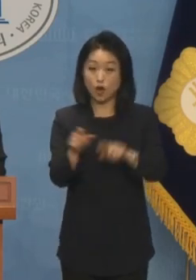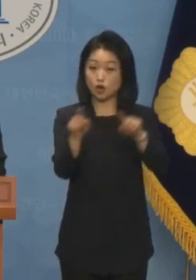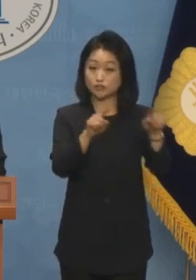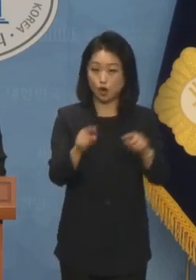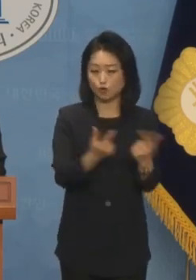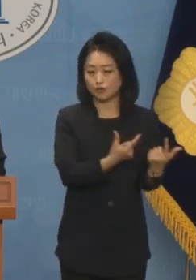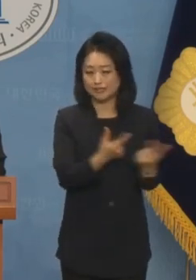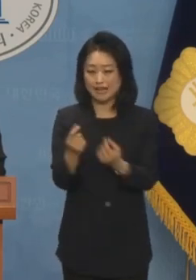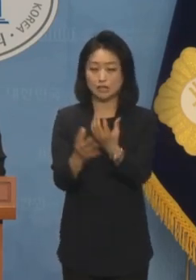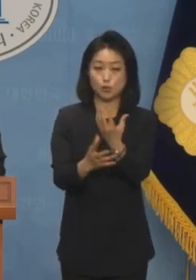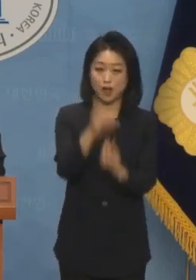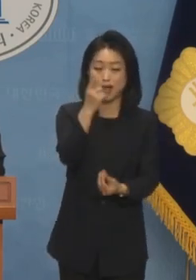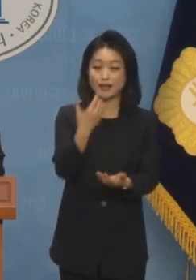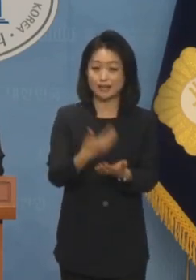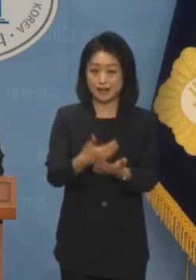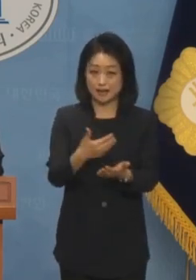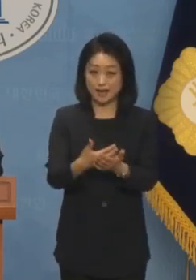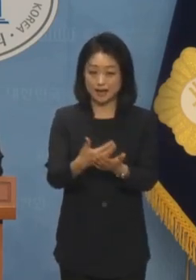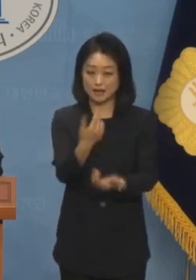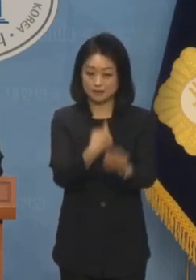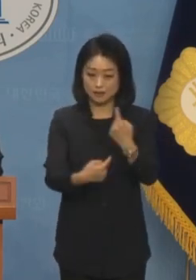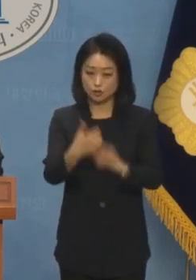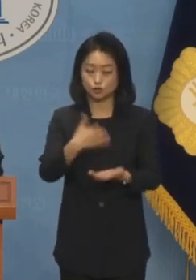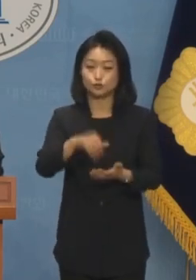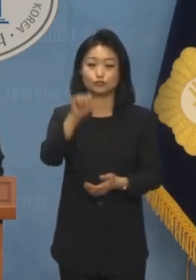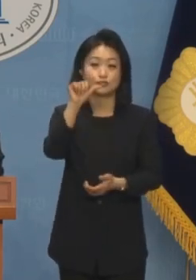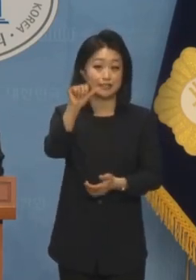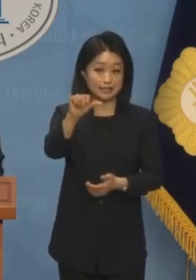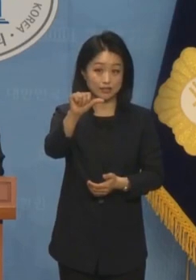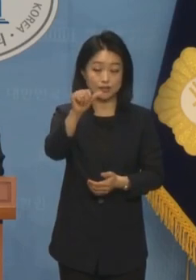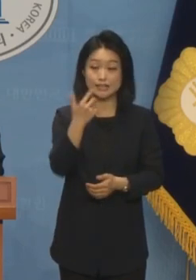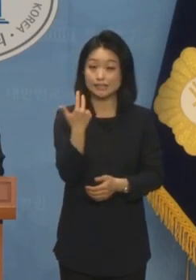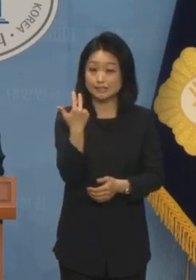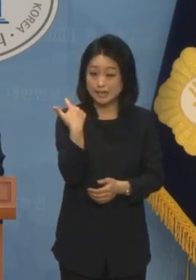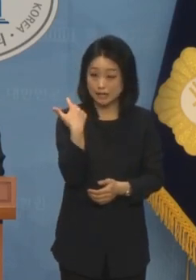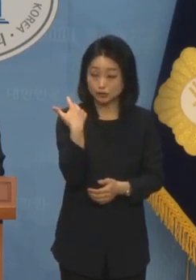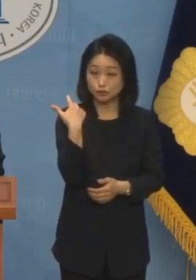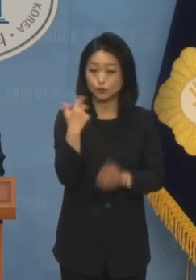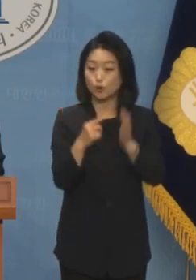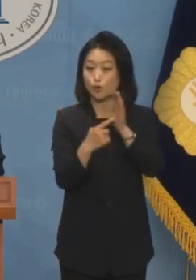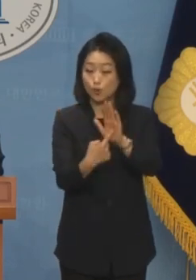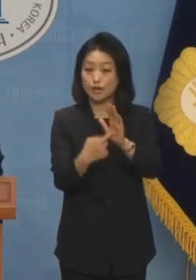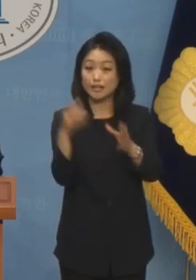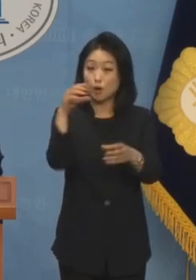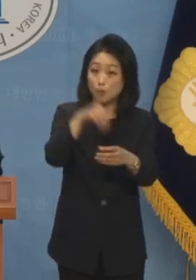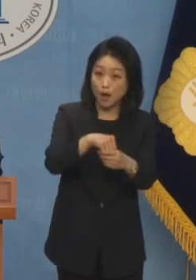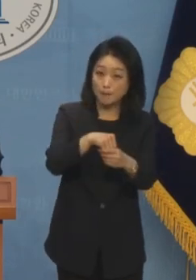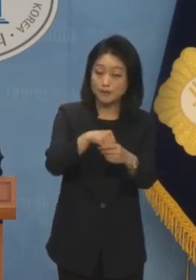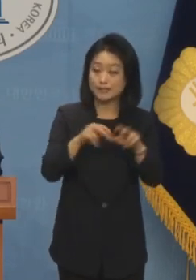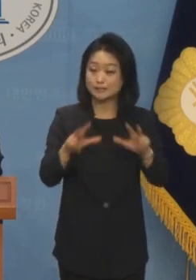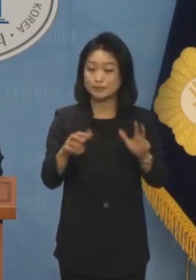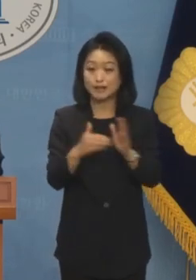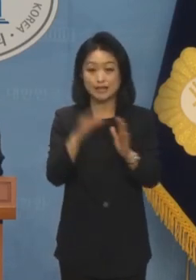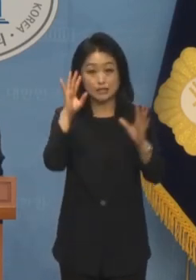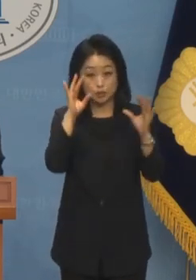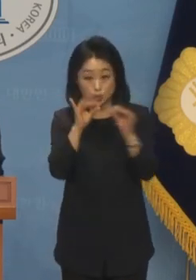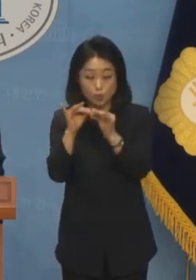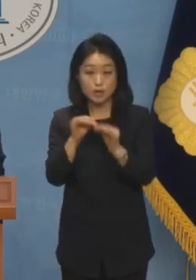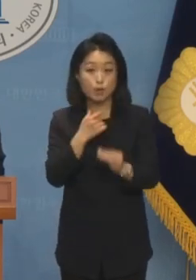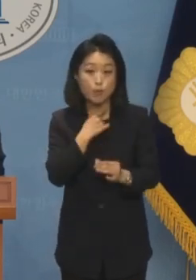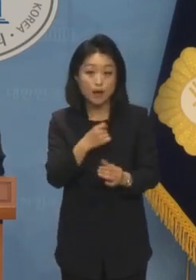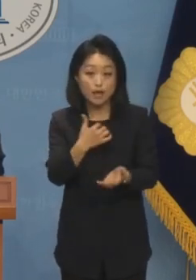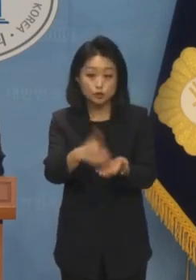단일화 요청에 관한 청원 등 총 5건으로 지난주 새로 공개된 청원을 포함해서 현재 동의 진행 중인